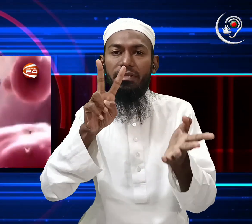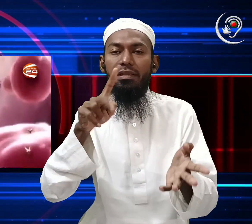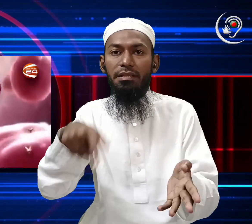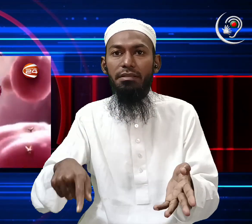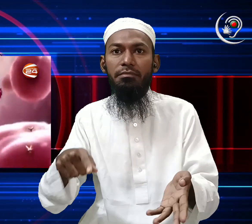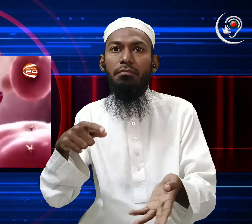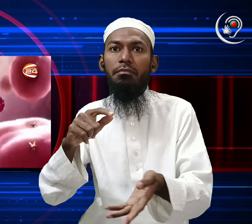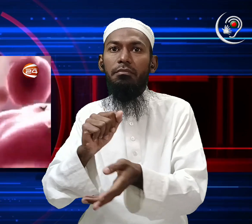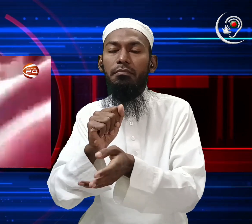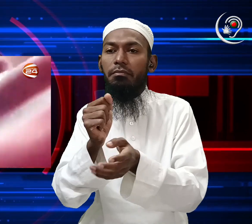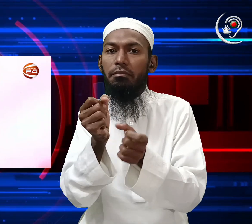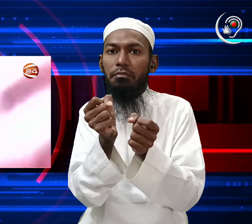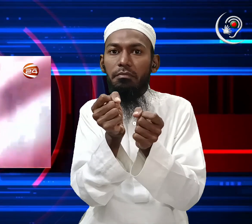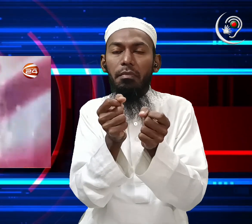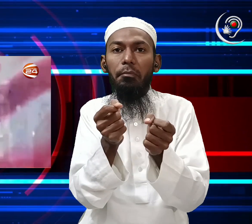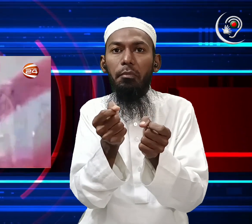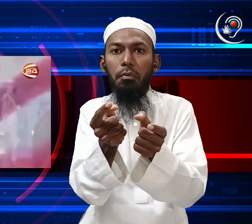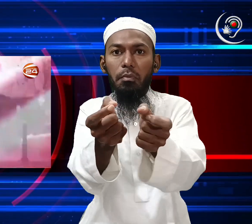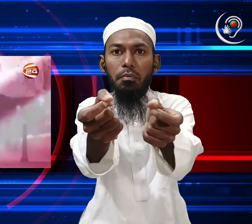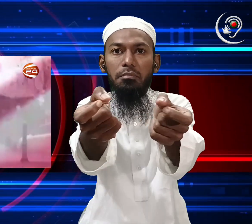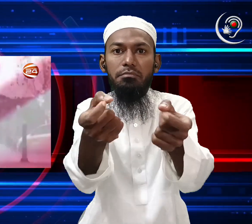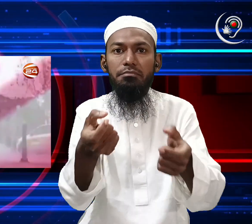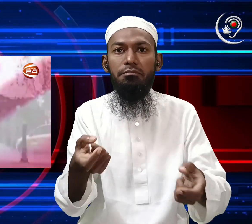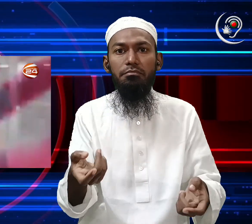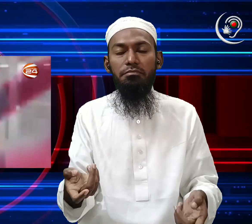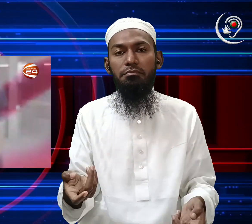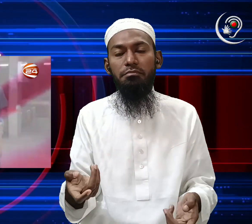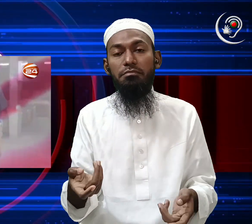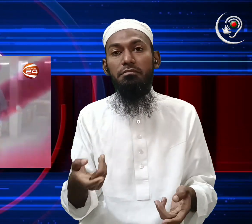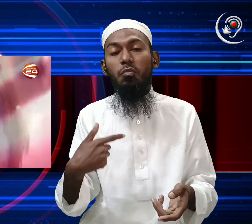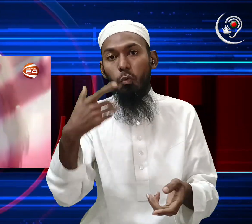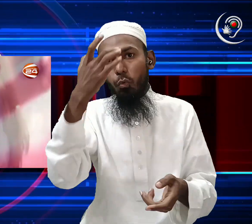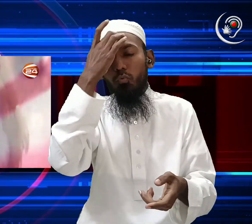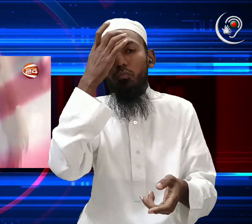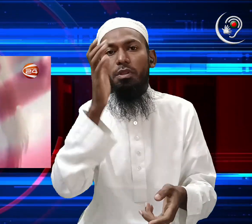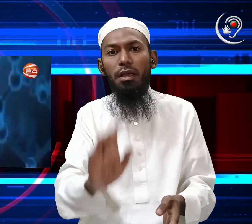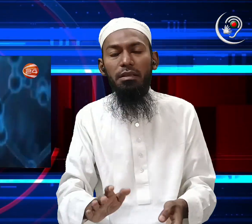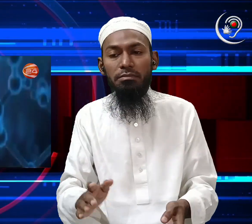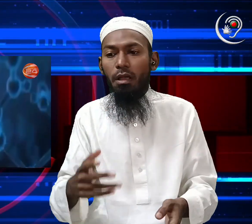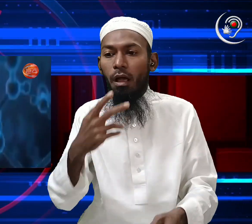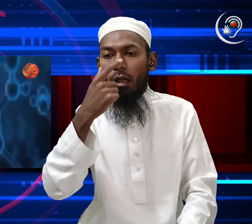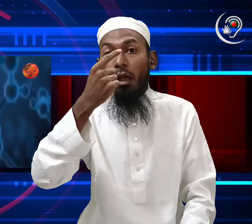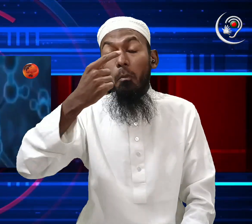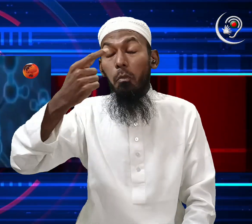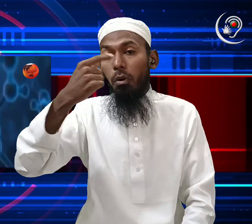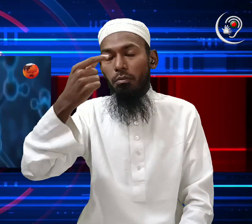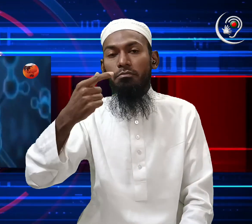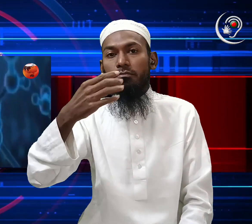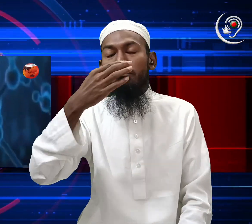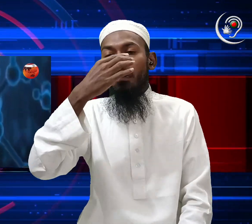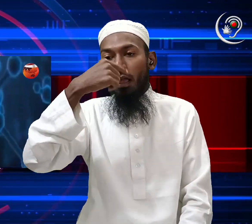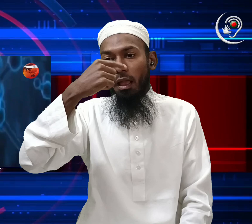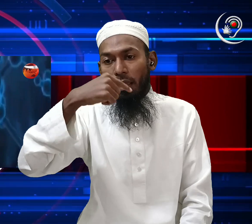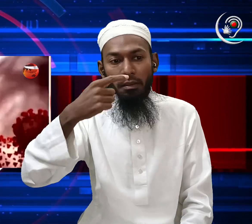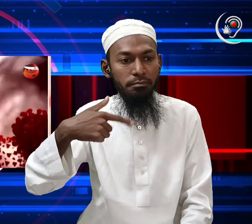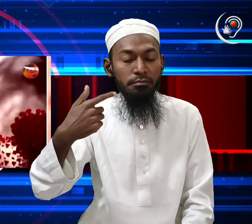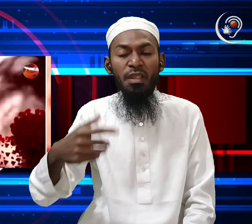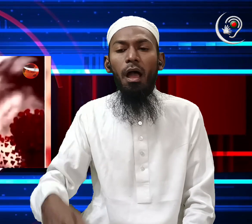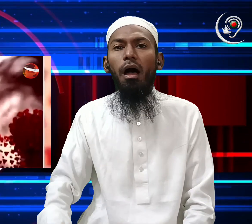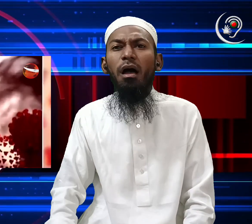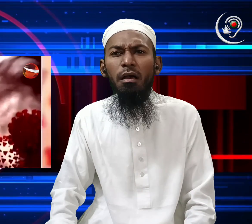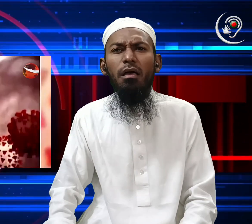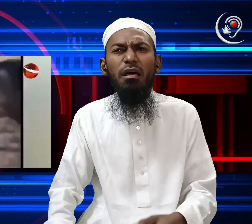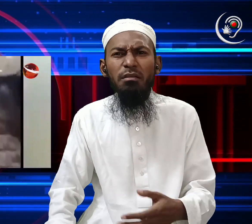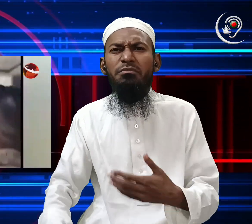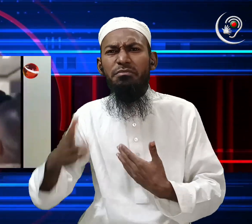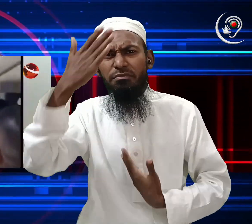HMPV একটি রেসপিরেটরি ভাইরাস যা শ্বাসযন্ত্রের ওপর প্রভাব ফেলে। বেশিরভাগ ক্ষেত্রে এটি সর্দি, কাশি, জ্বর এবং